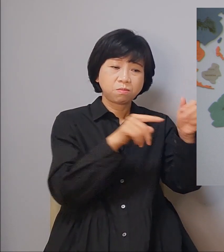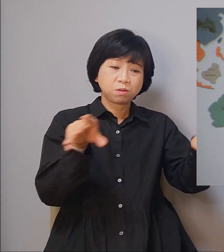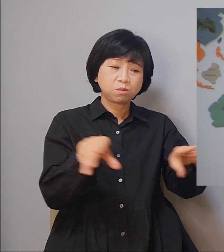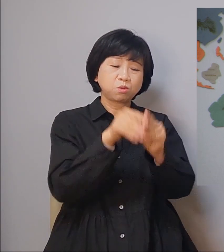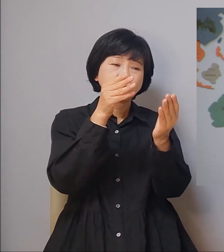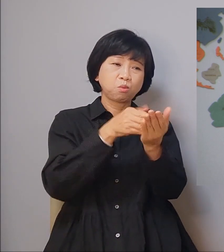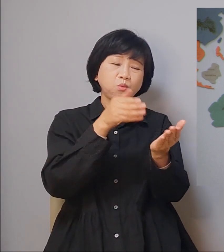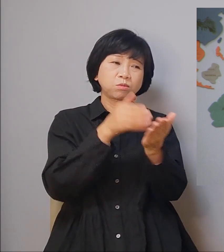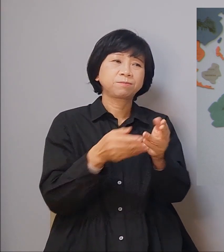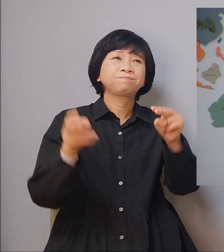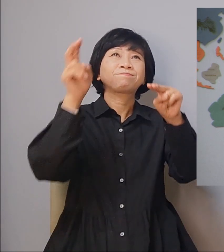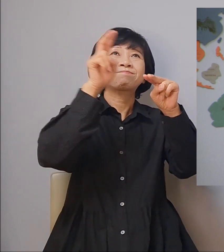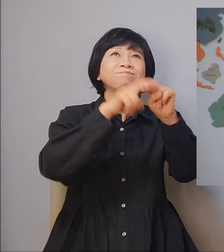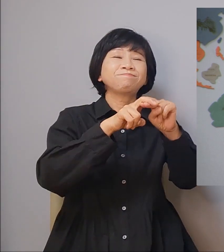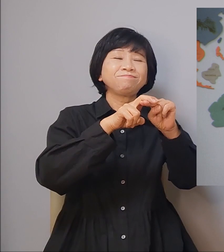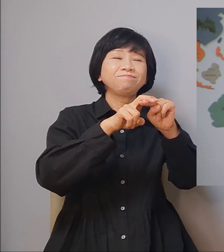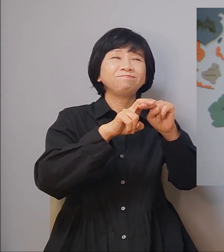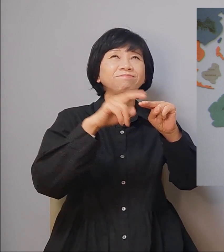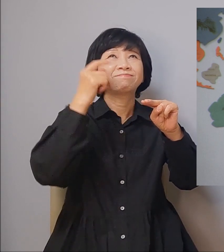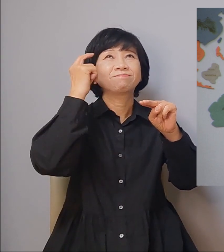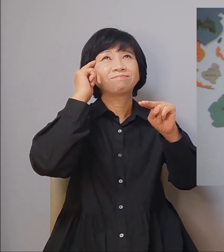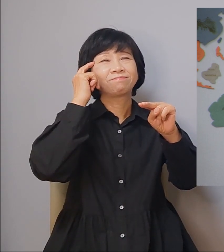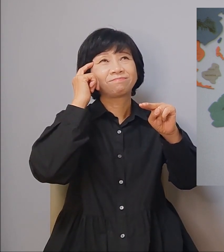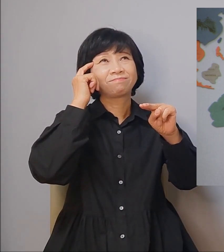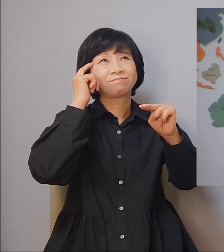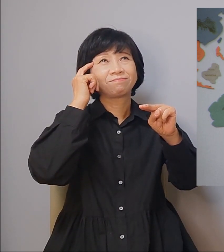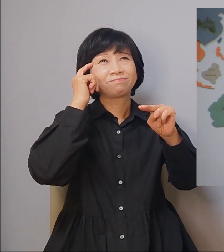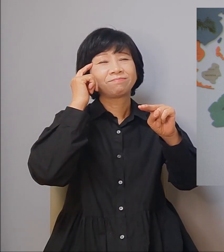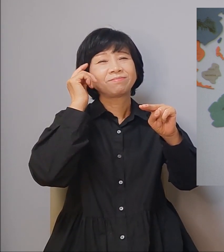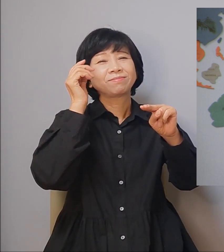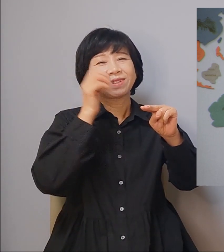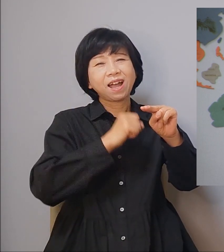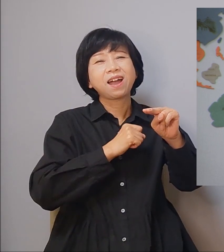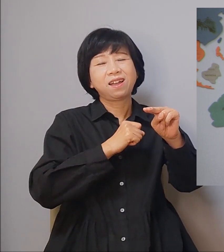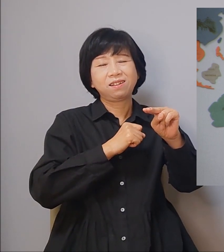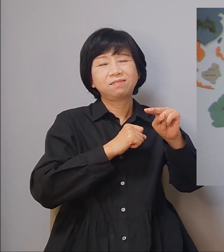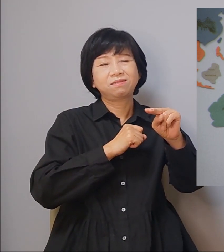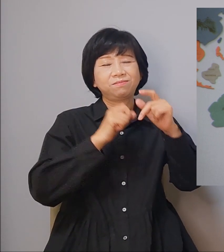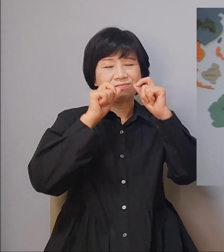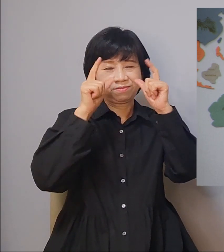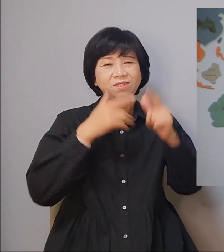삶을 돌아보면 하나님이 줄곧 오르셨다라는 것을 깨닫겠죠.